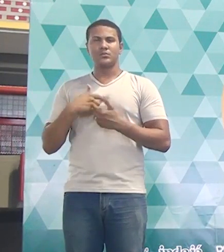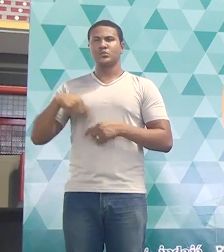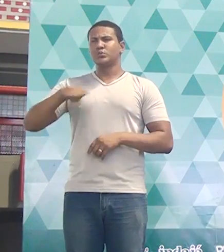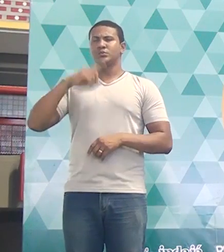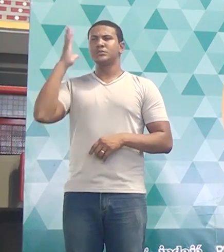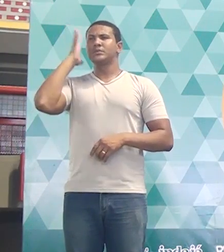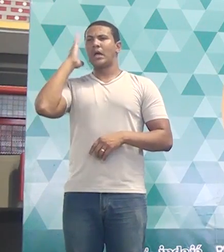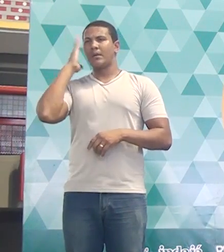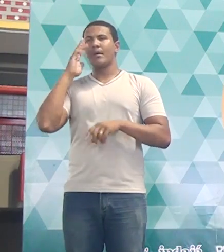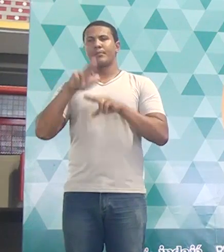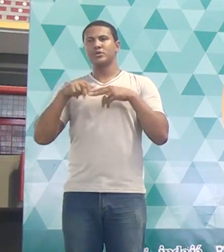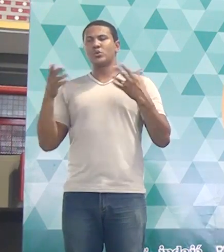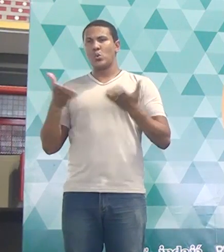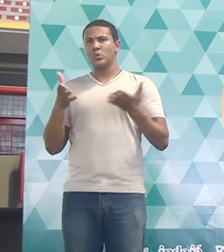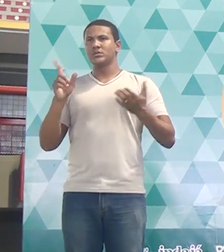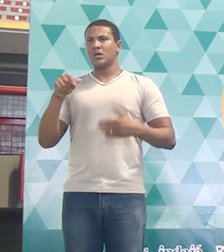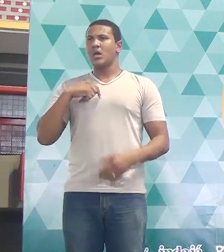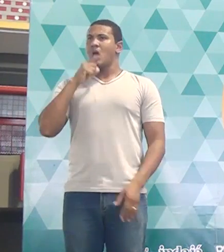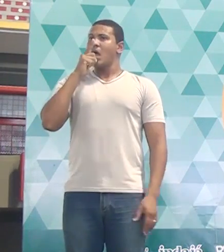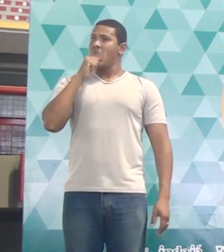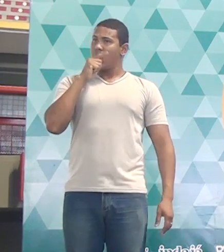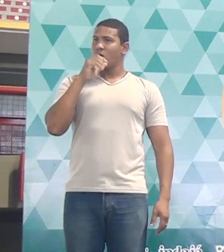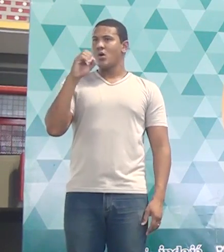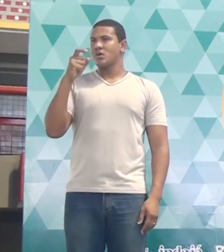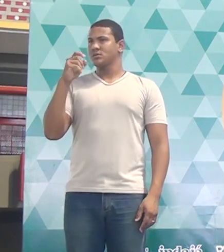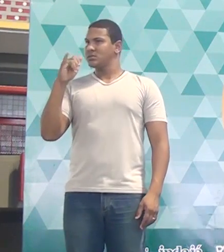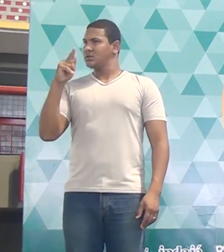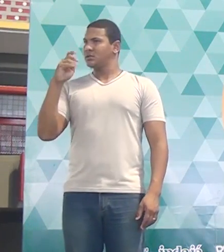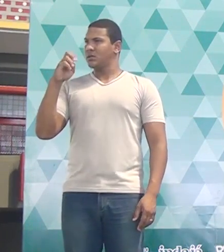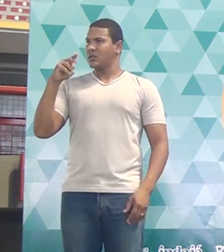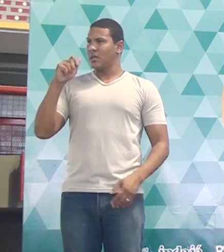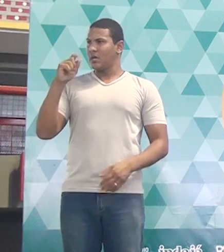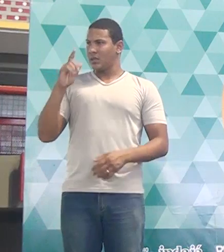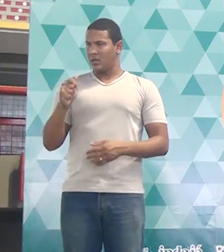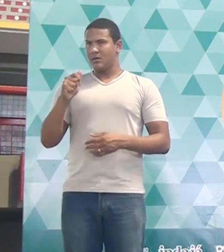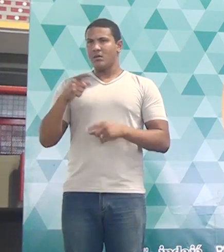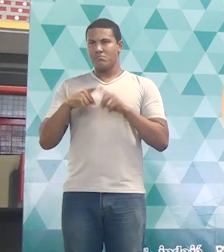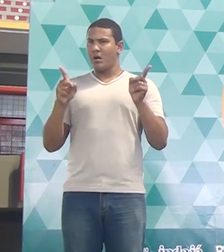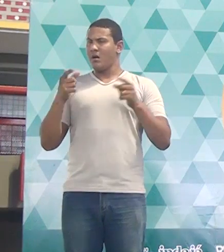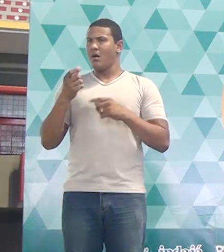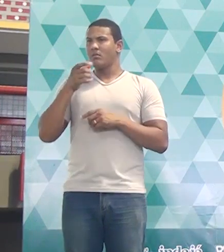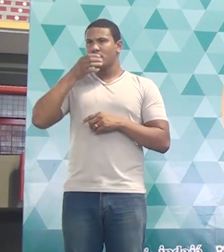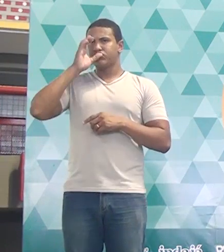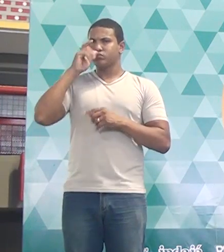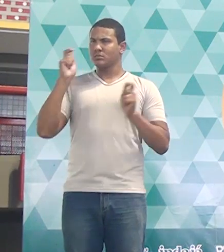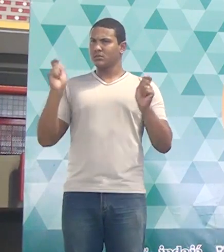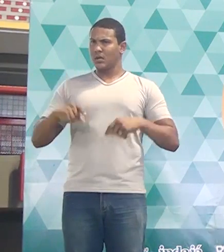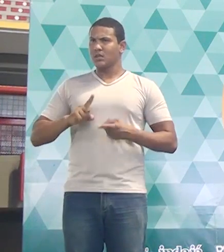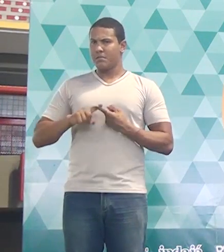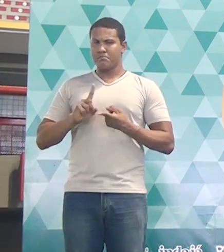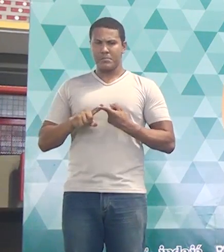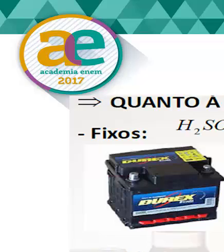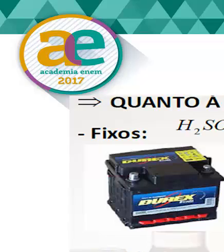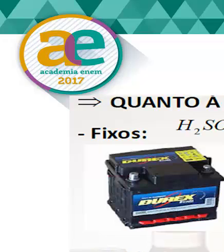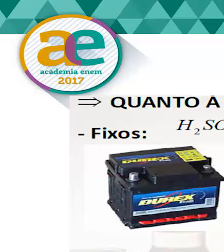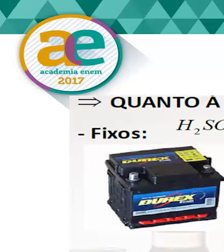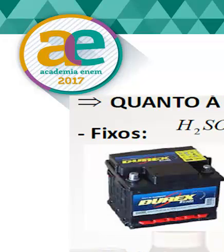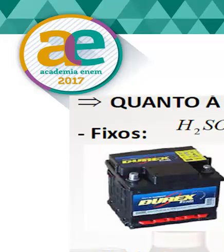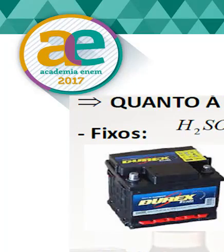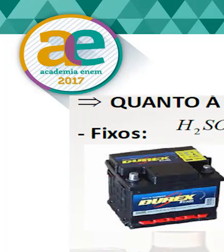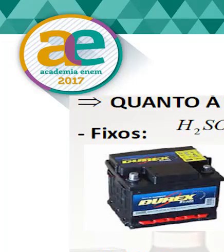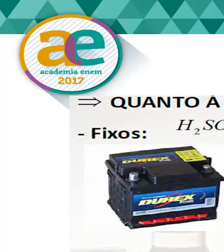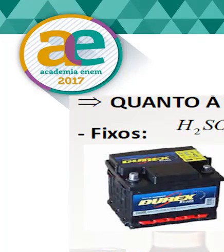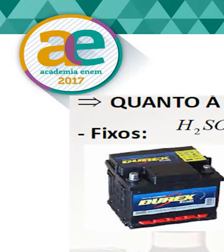como antisséptico é água oxigenada. Mas a água boricada também serve como antisséptico. E o último ácido fixo,